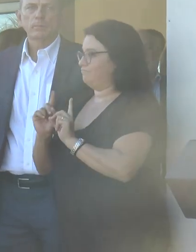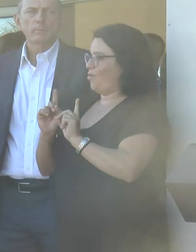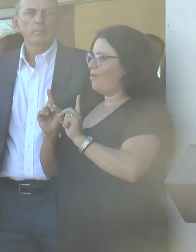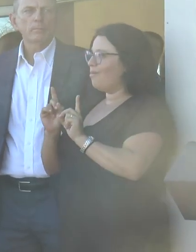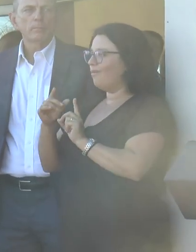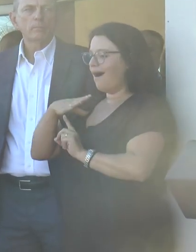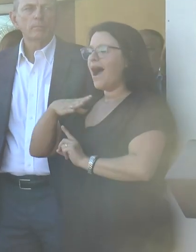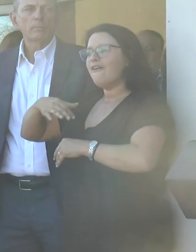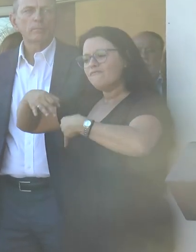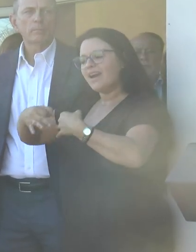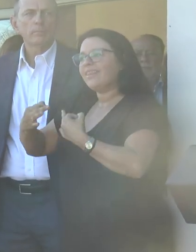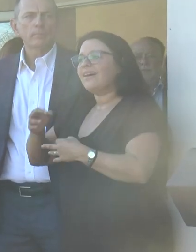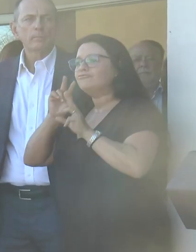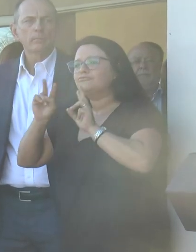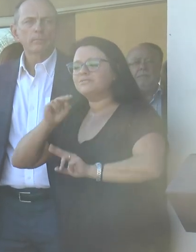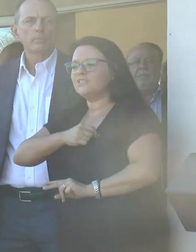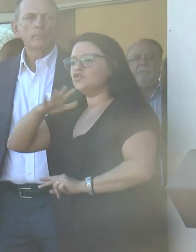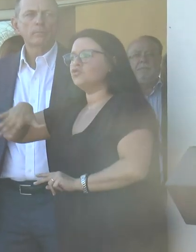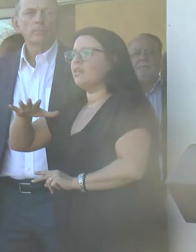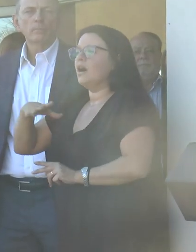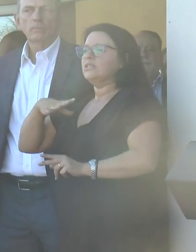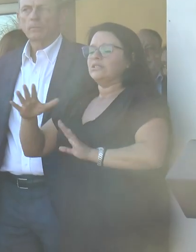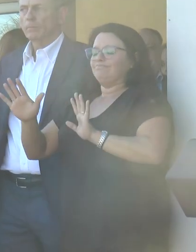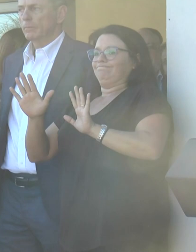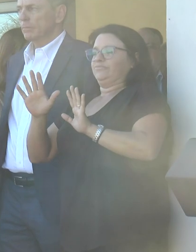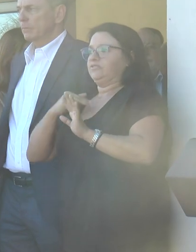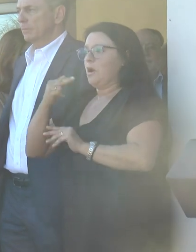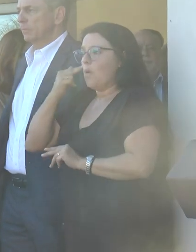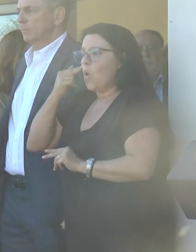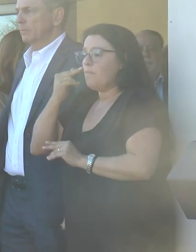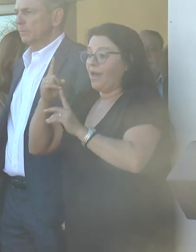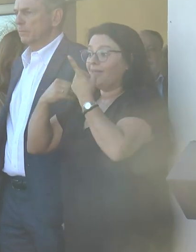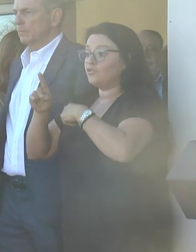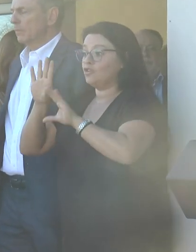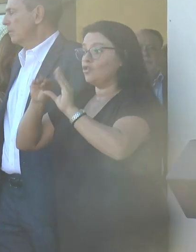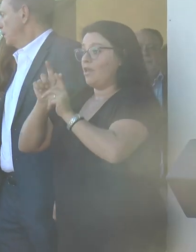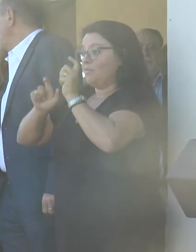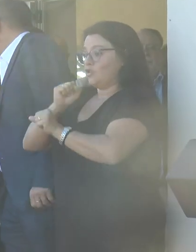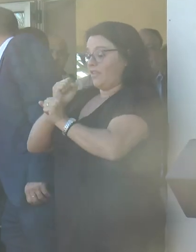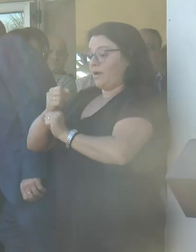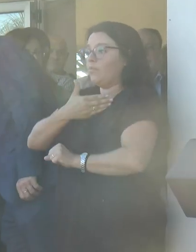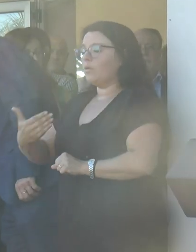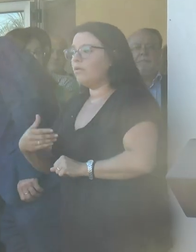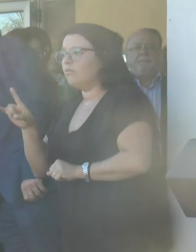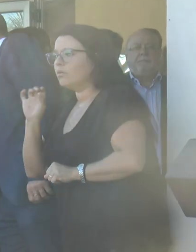realidad social que nos golpea a todos y que los gobernantes tenemos que estar atentos y haciendo oídos.